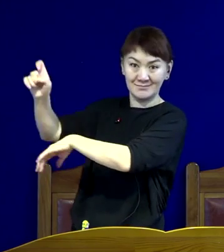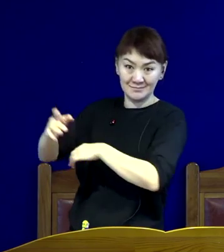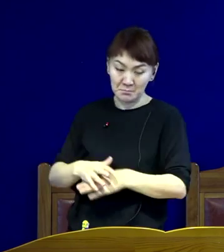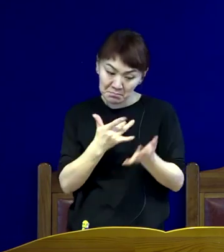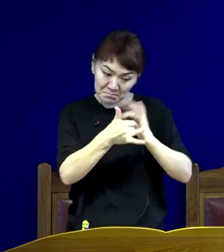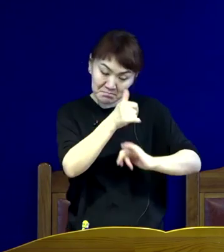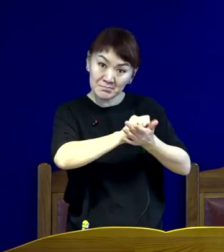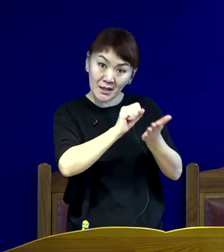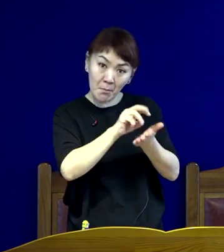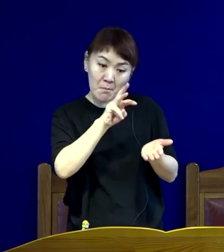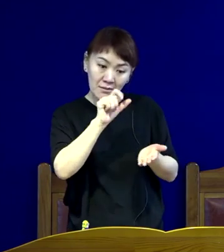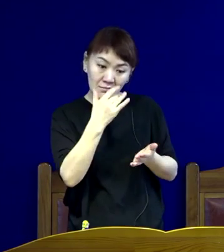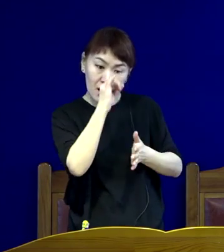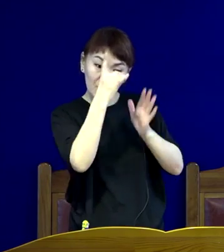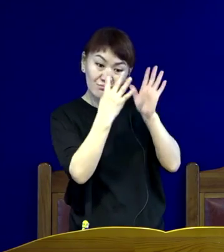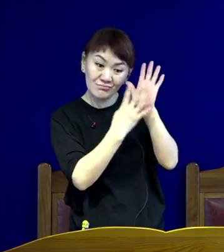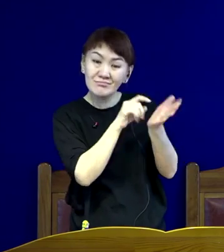бүлэгтэр